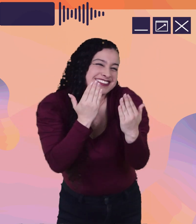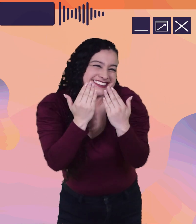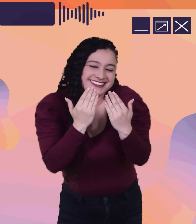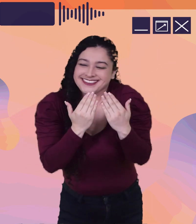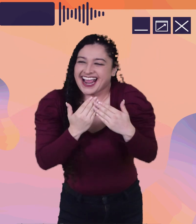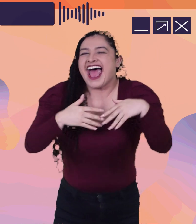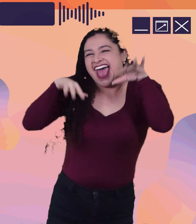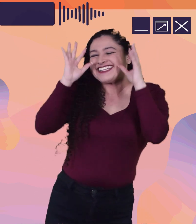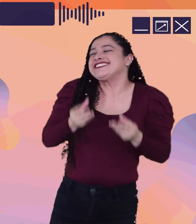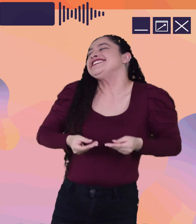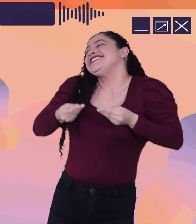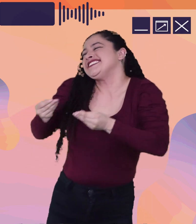contrario.